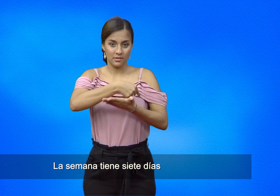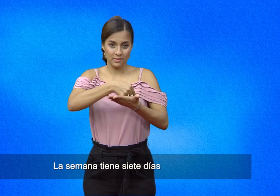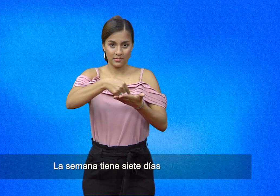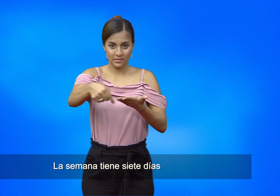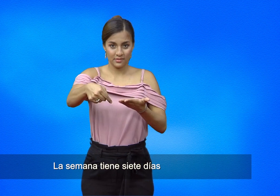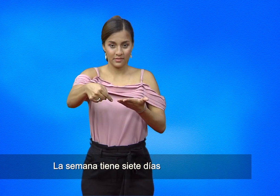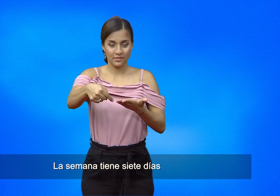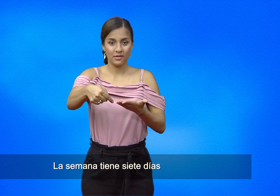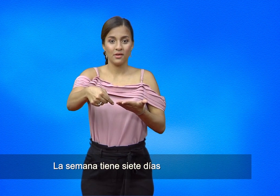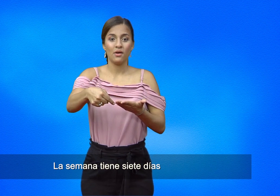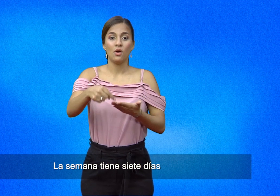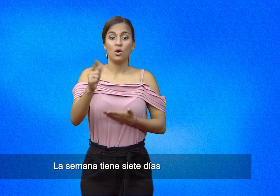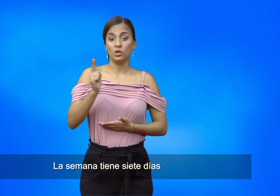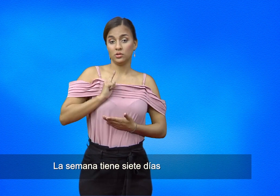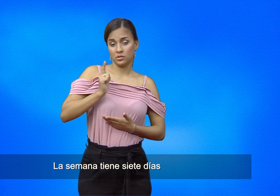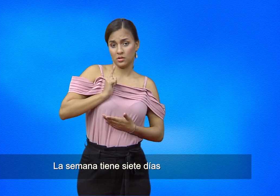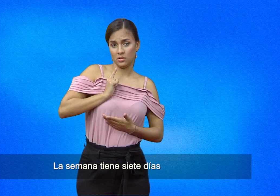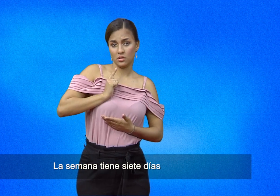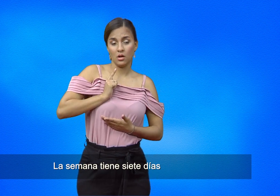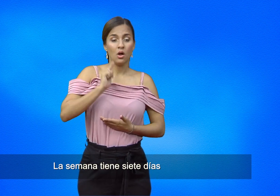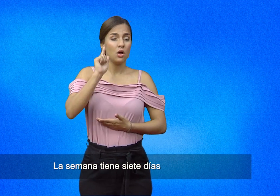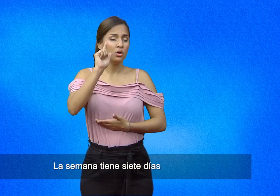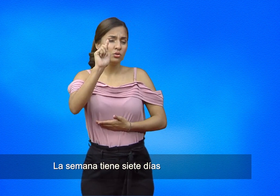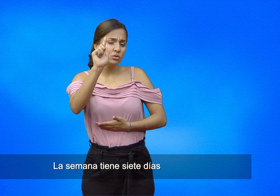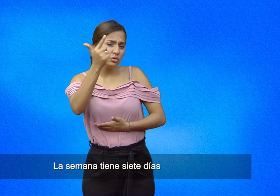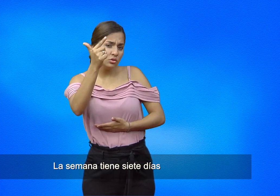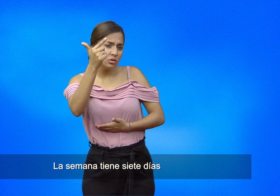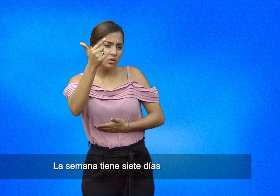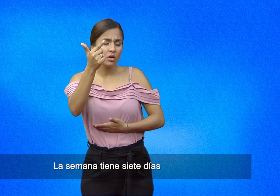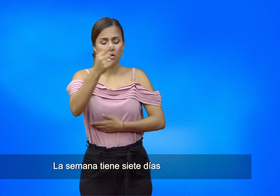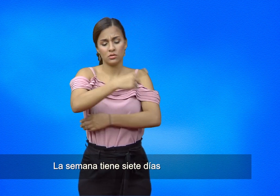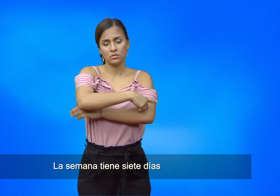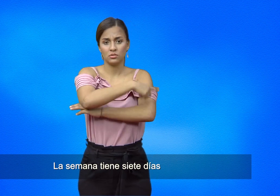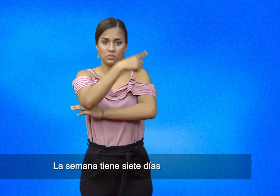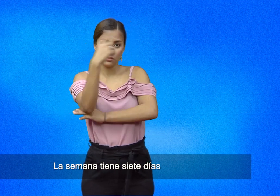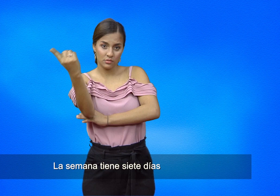la semana tienes 7 días